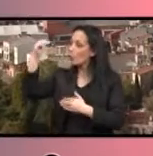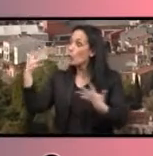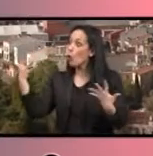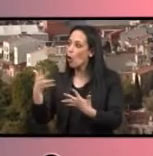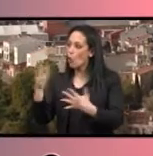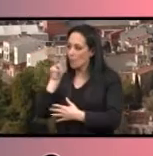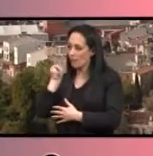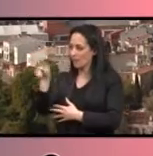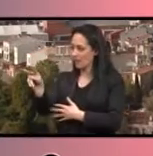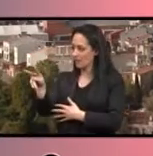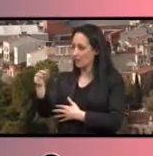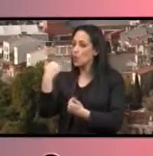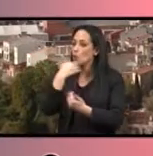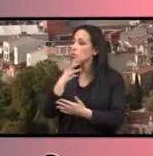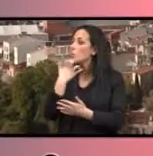envelliment? Potser és prematur?